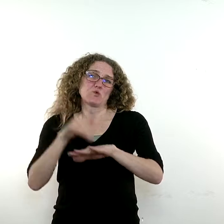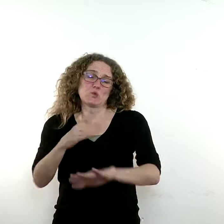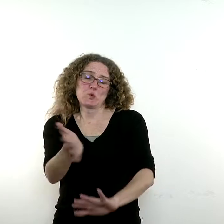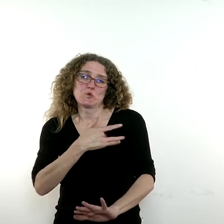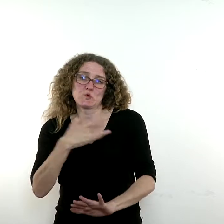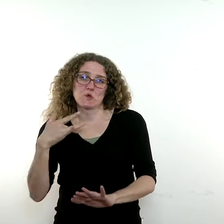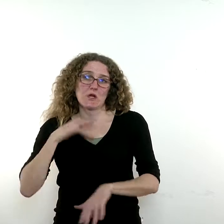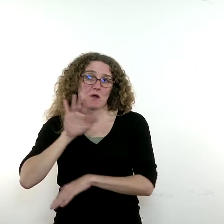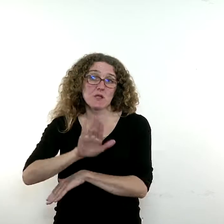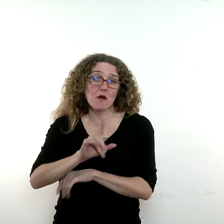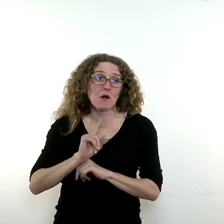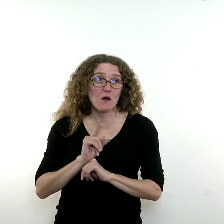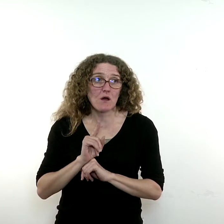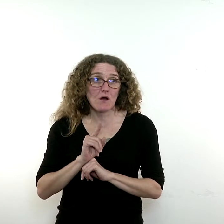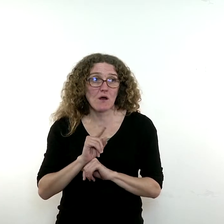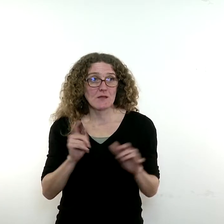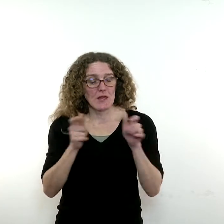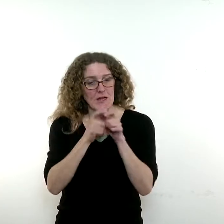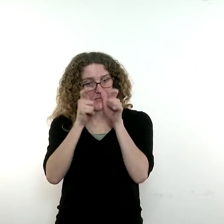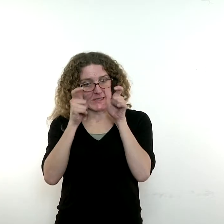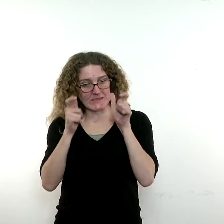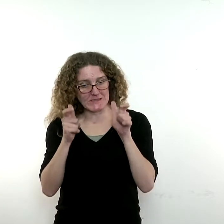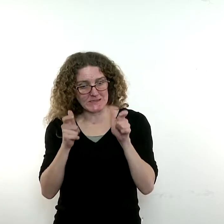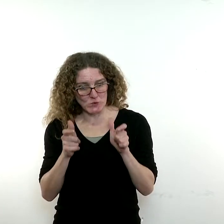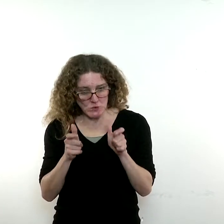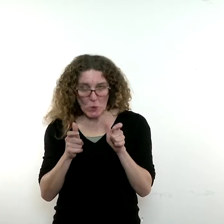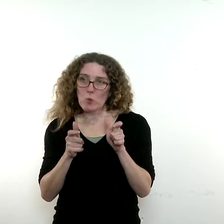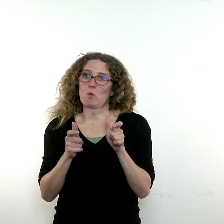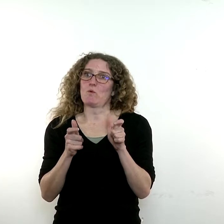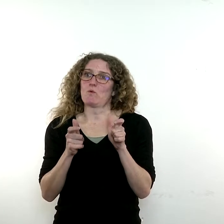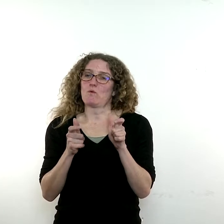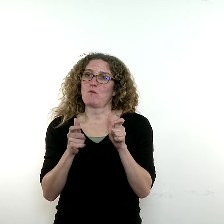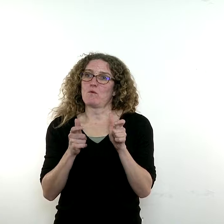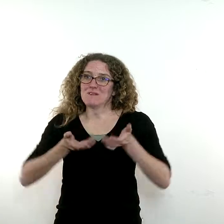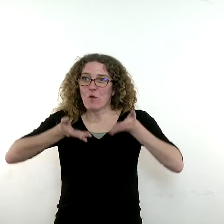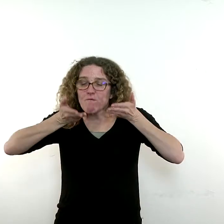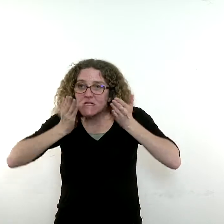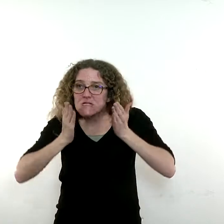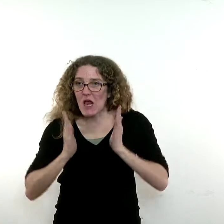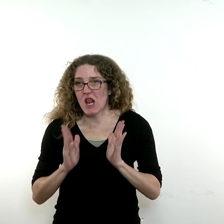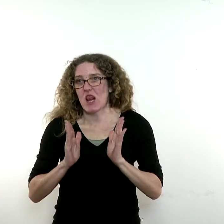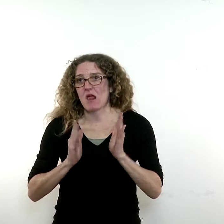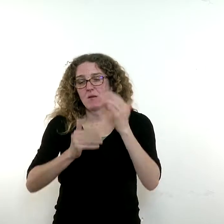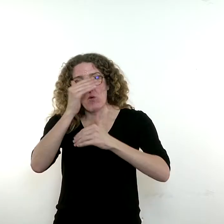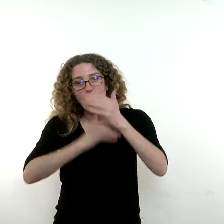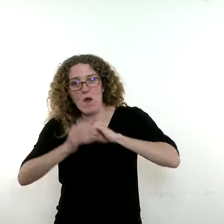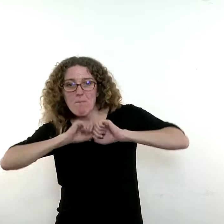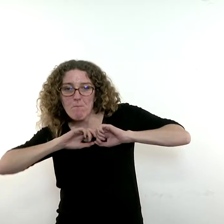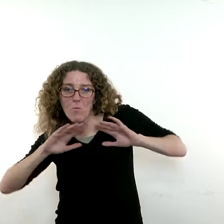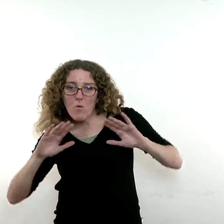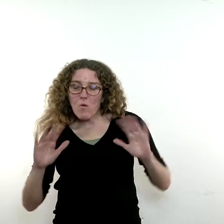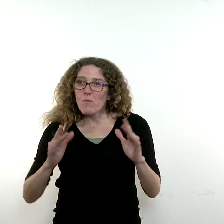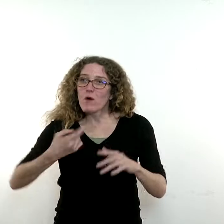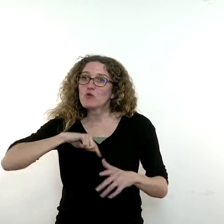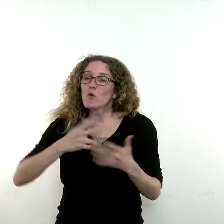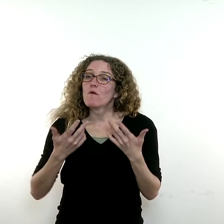ainsi, de manière institutionnelle, développé sur un territoire. Donc merci Caroline, et ce ne sont pas du tout des bassesses, mais plutôt des bravos.